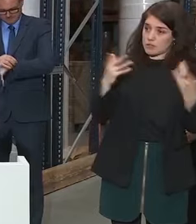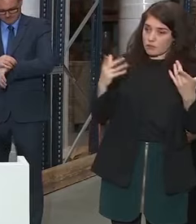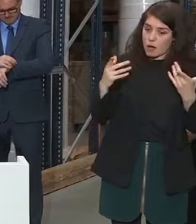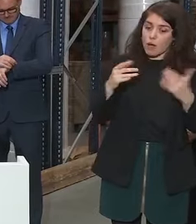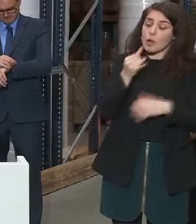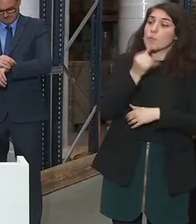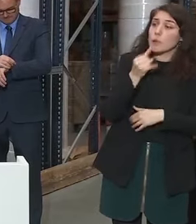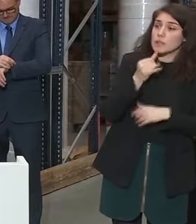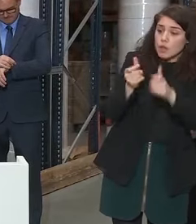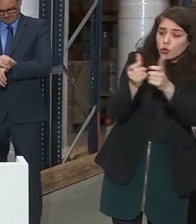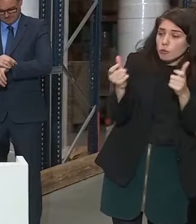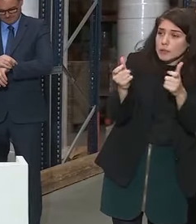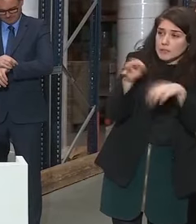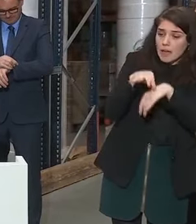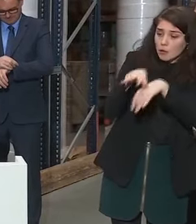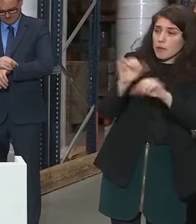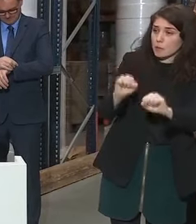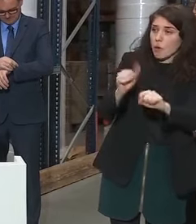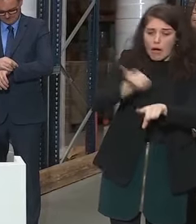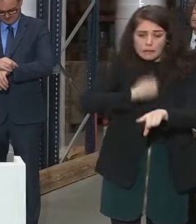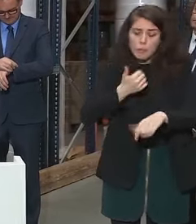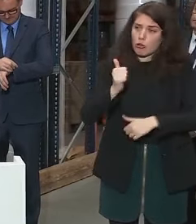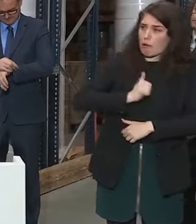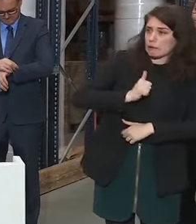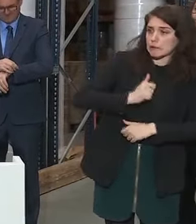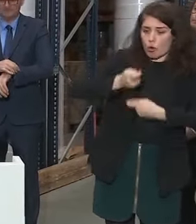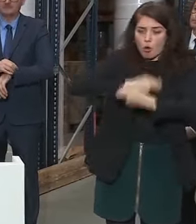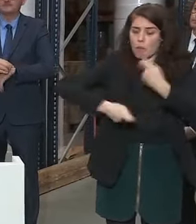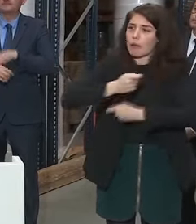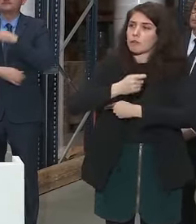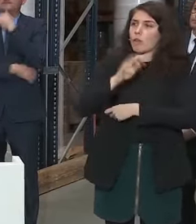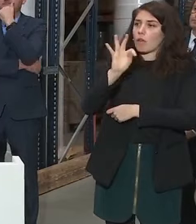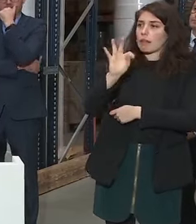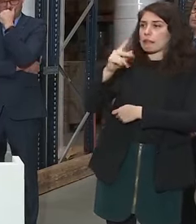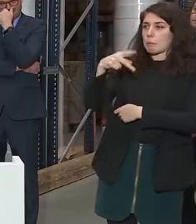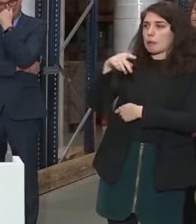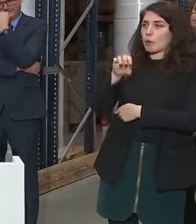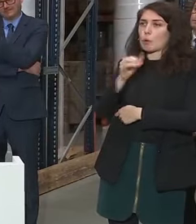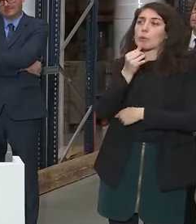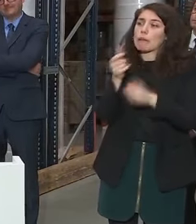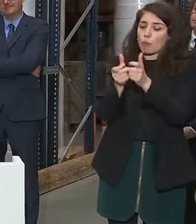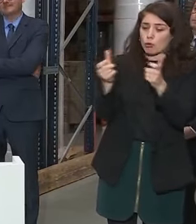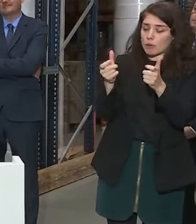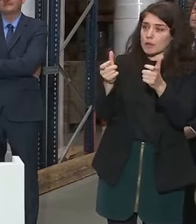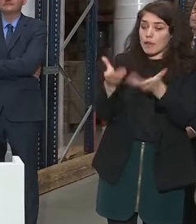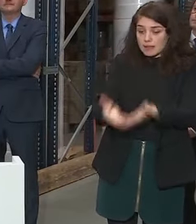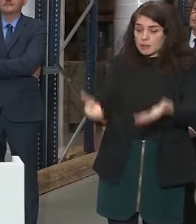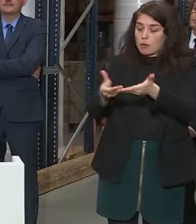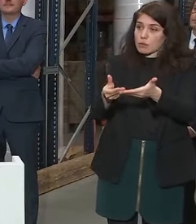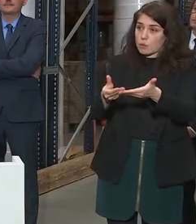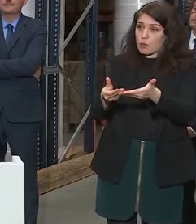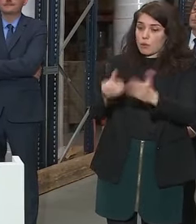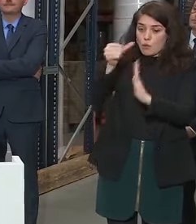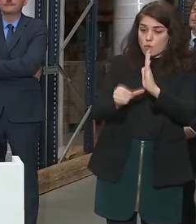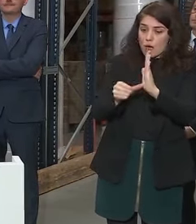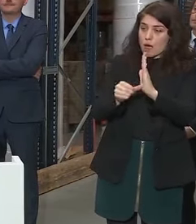les petits entrepreneurs de France, indépendants, artisans, commerçants, TPE, et qui fait que quand on a perdu, dès le mois de mars, mais aussi